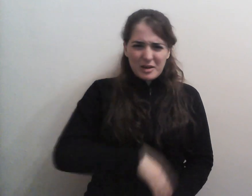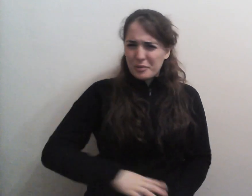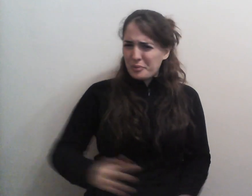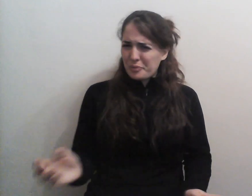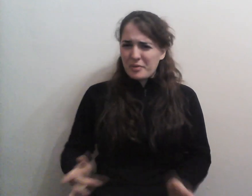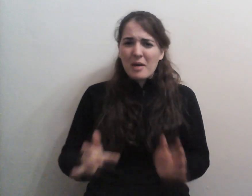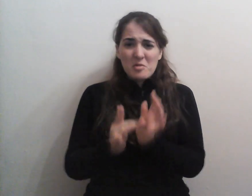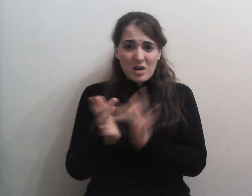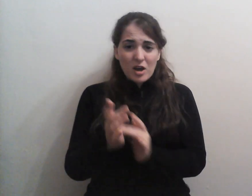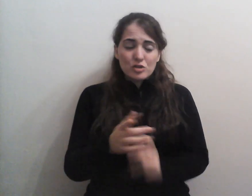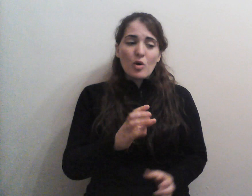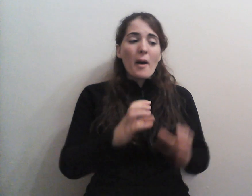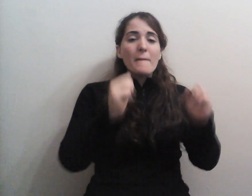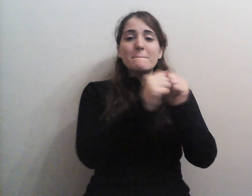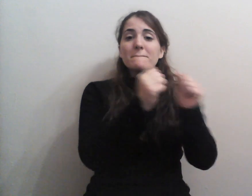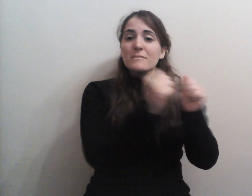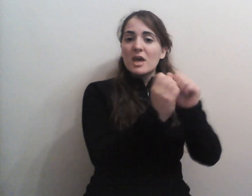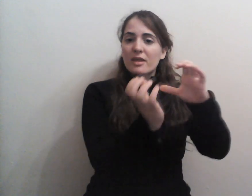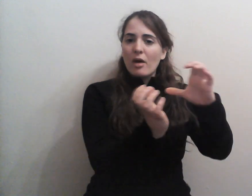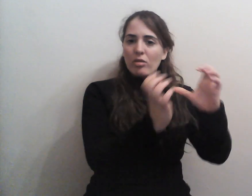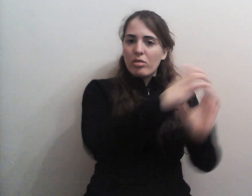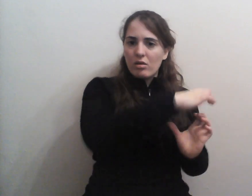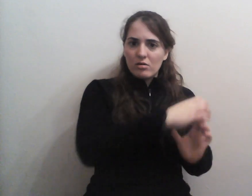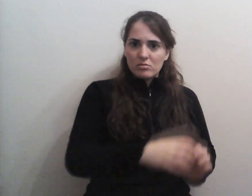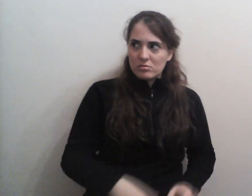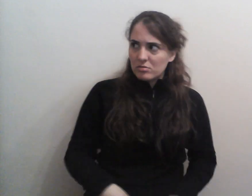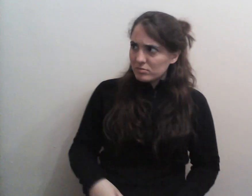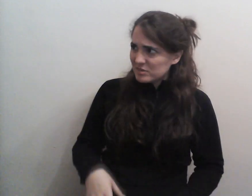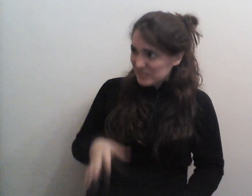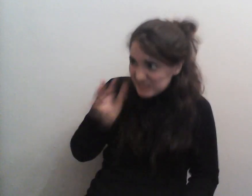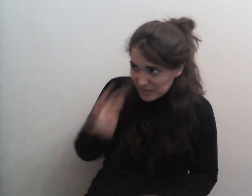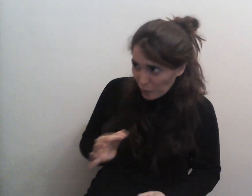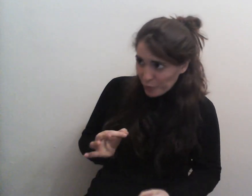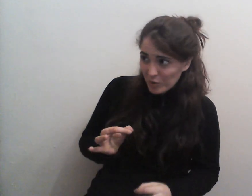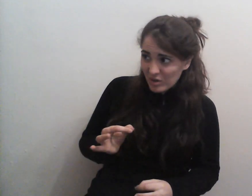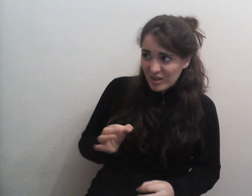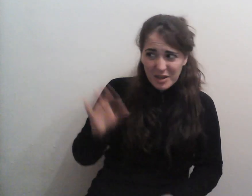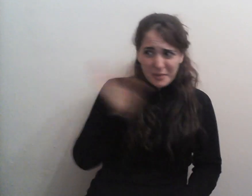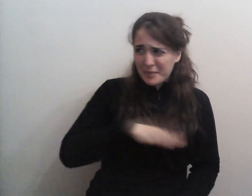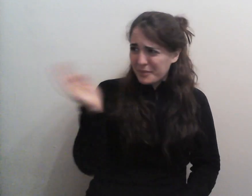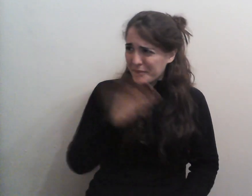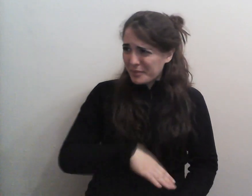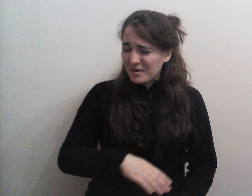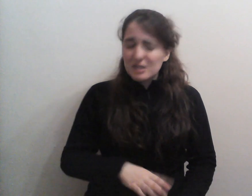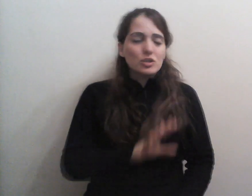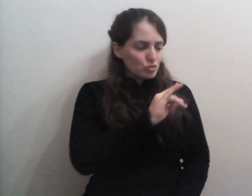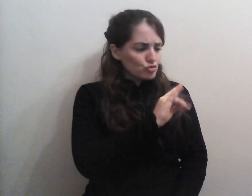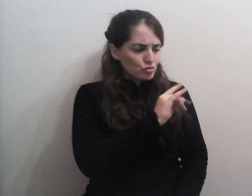tú quieres que quitemos la piedra, pero lleva ahí 4 días, huele fatal. ¿Qué hace Jesús? Lázaro,